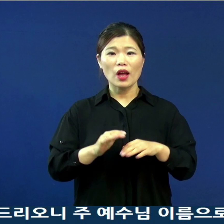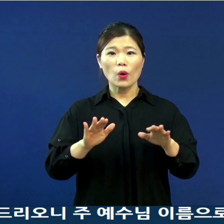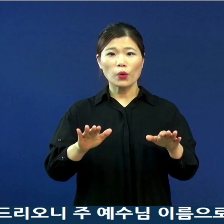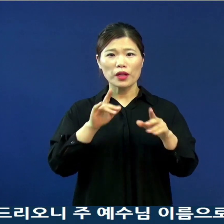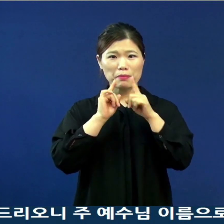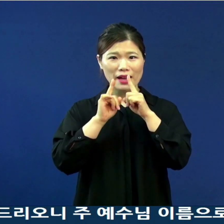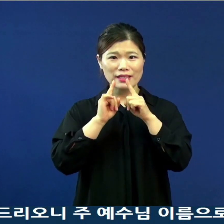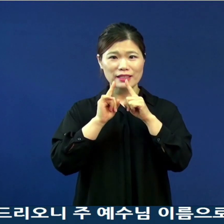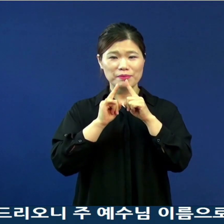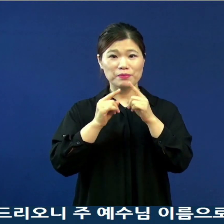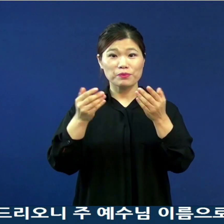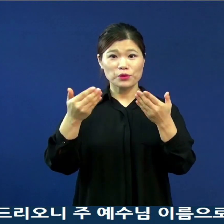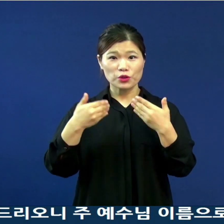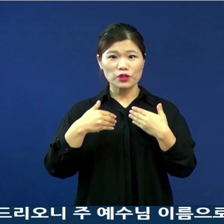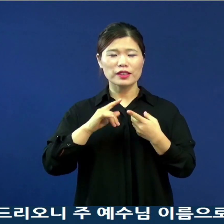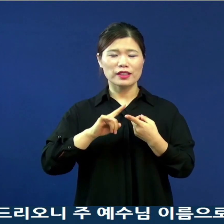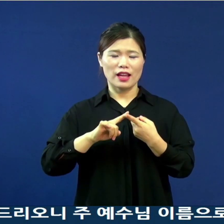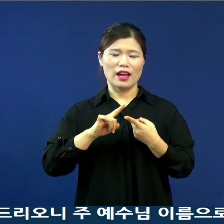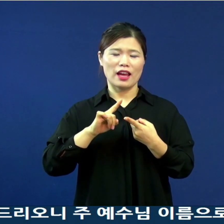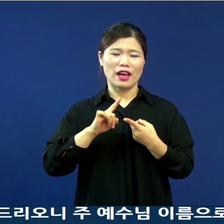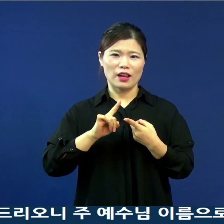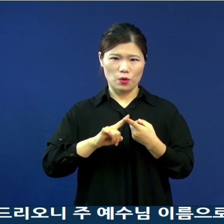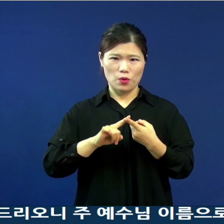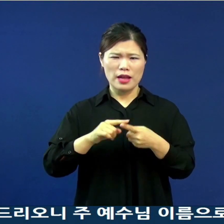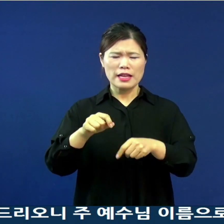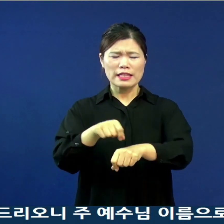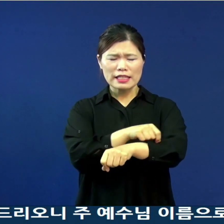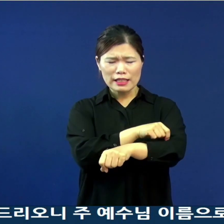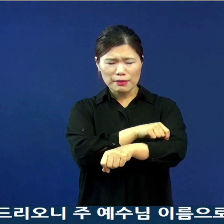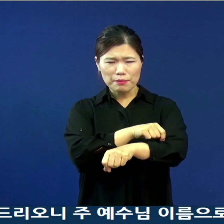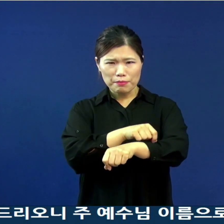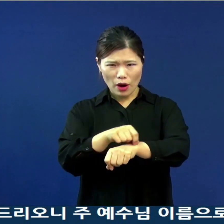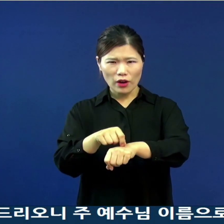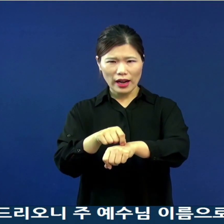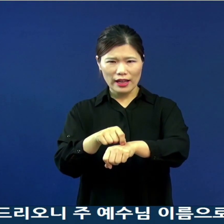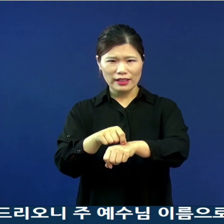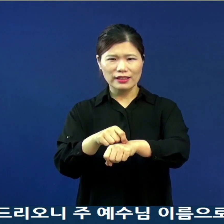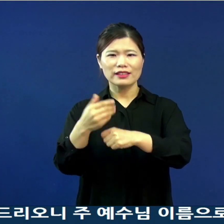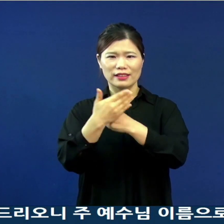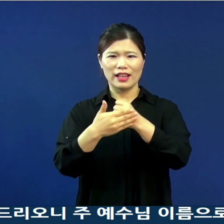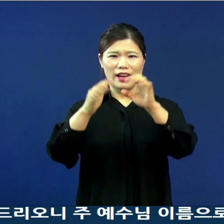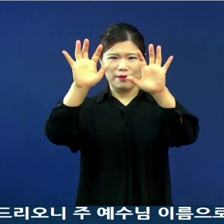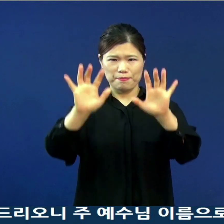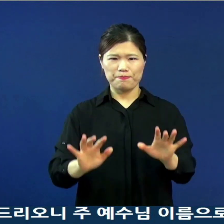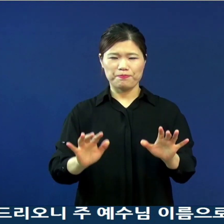말씀이 주어지는 대로 특별한 은혜가 있는 자리에 부어주실 것을 확신합니다.